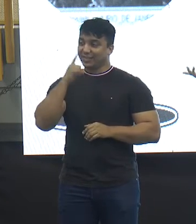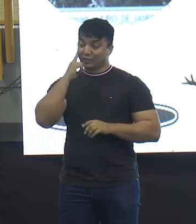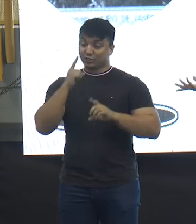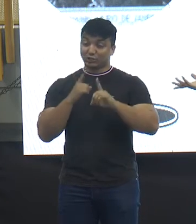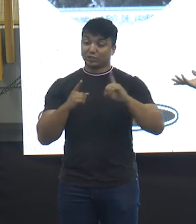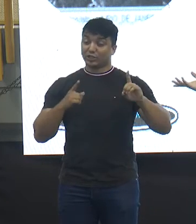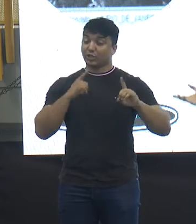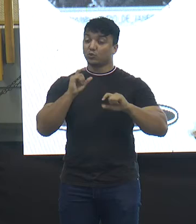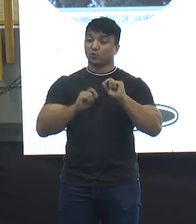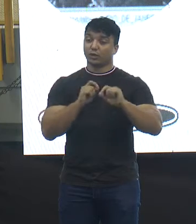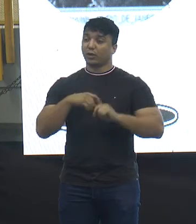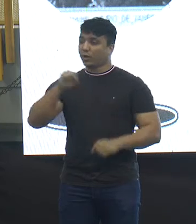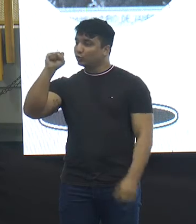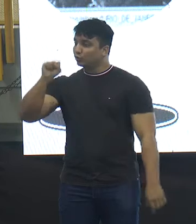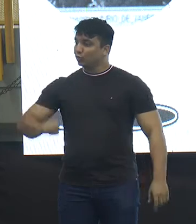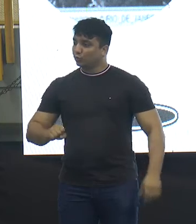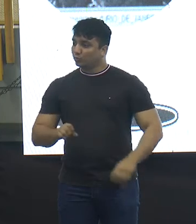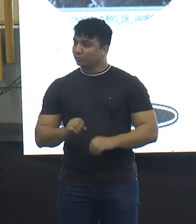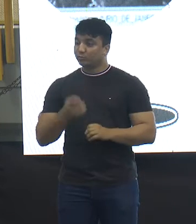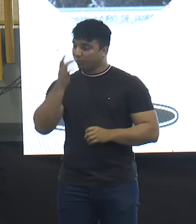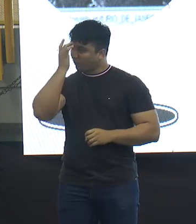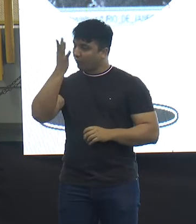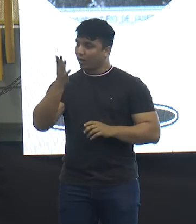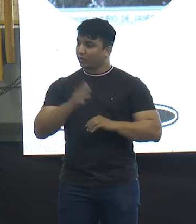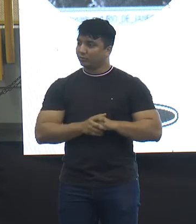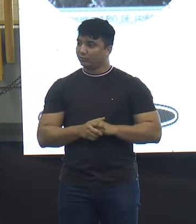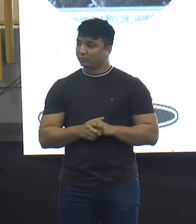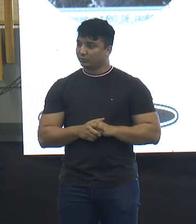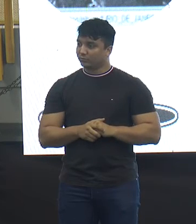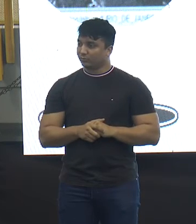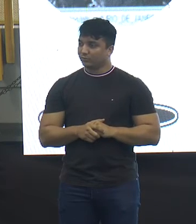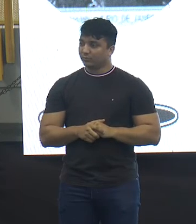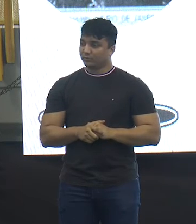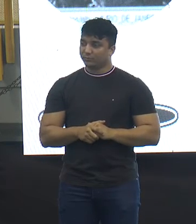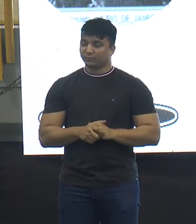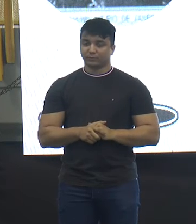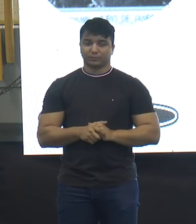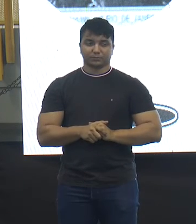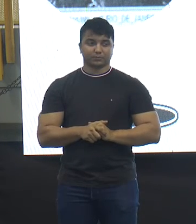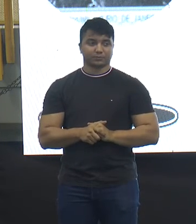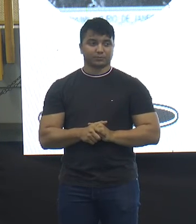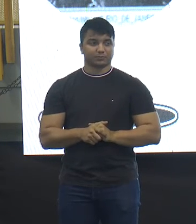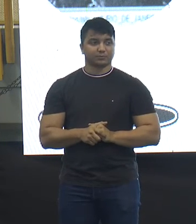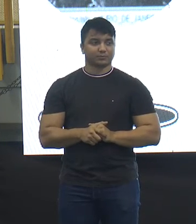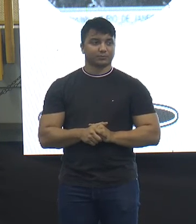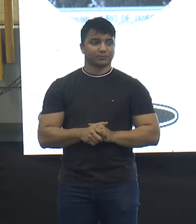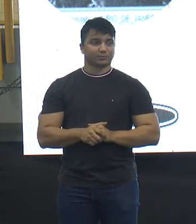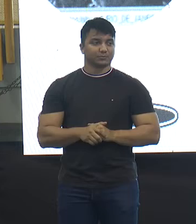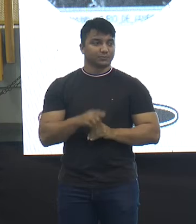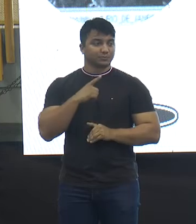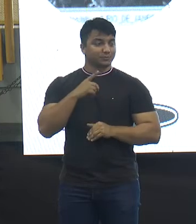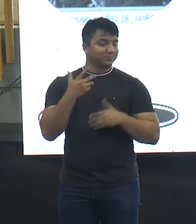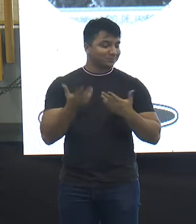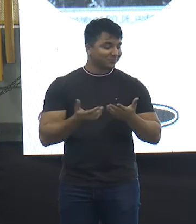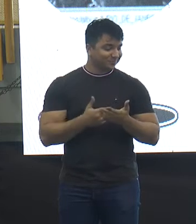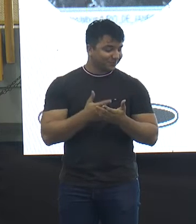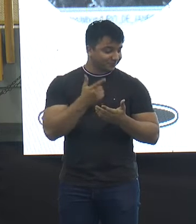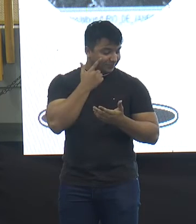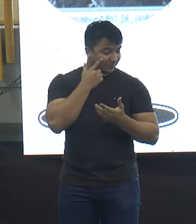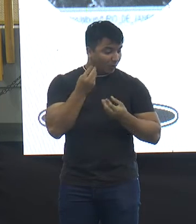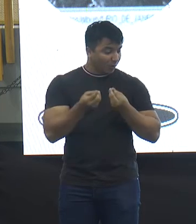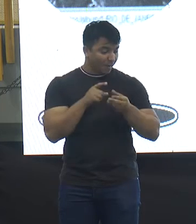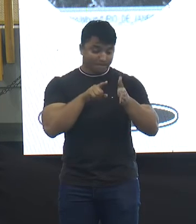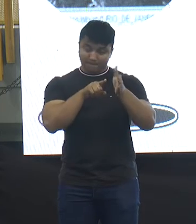tem o quê? Sul. Fácil. Fácil. Não tem o que fazer. Professor, então analisando a